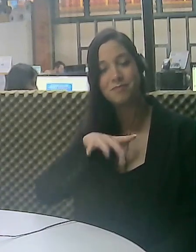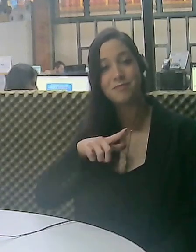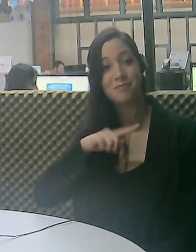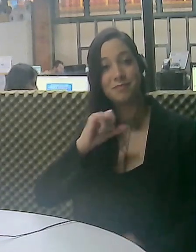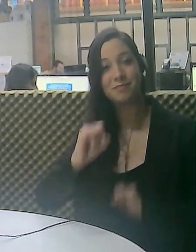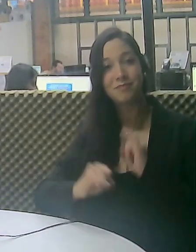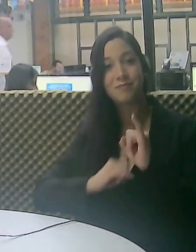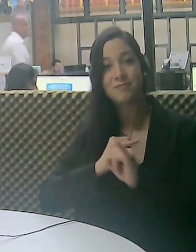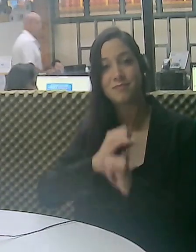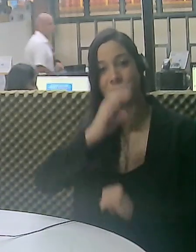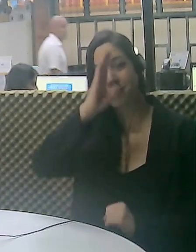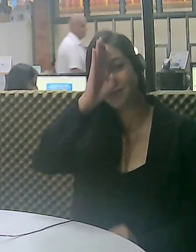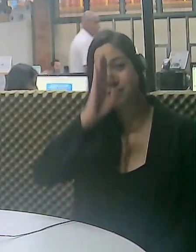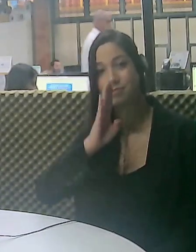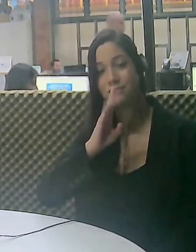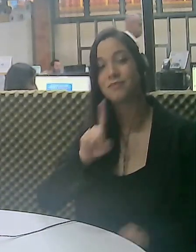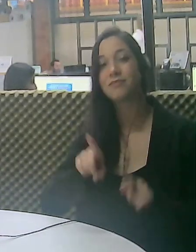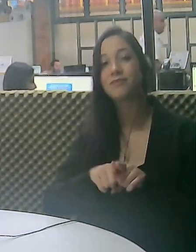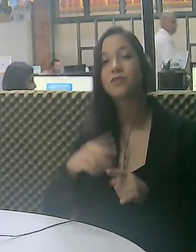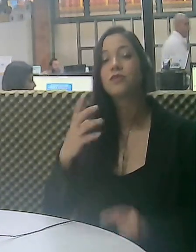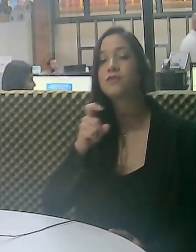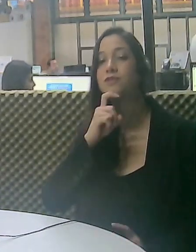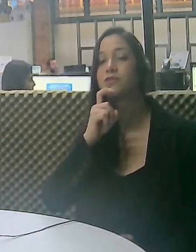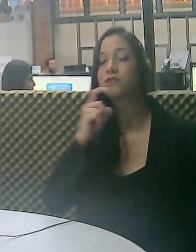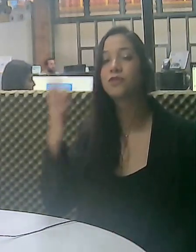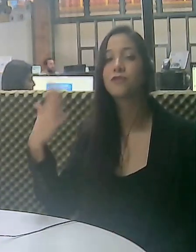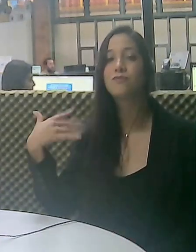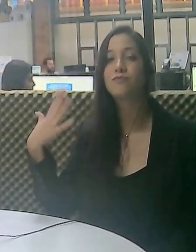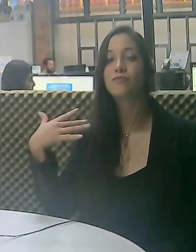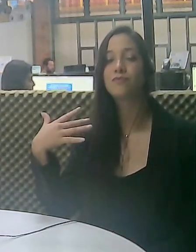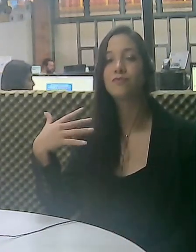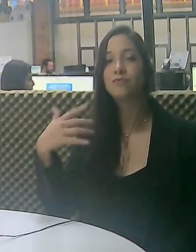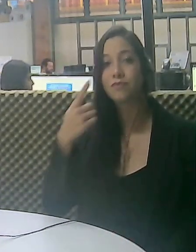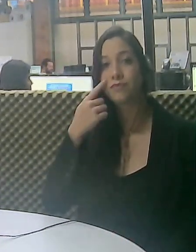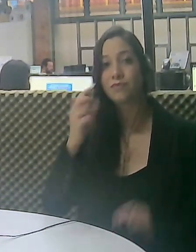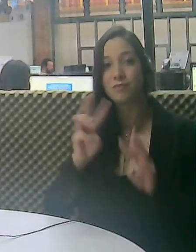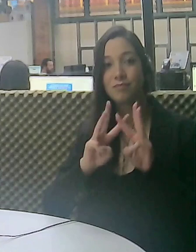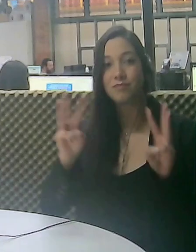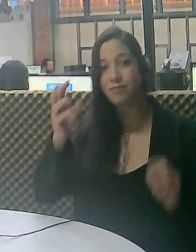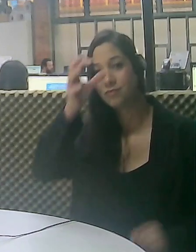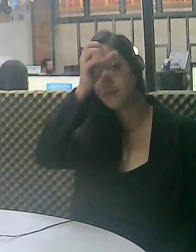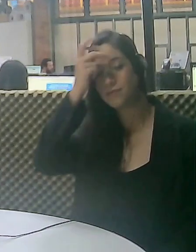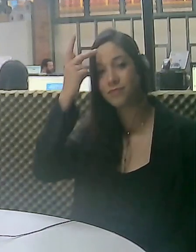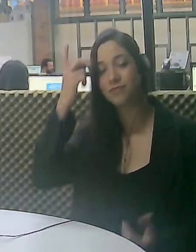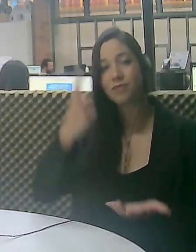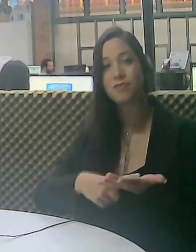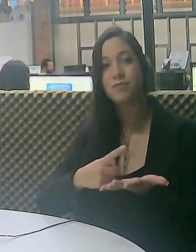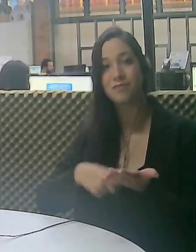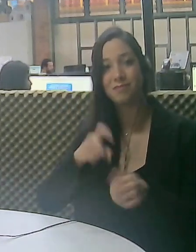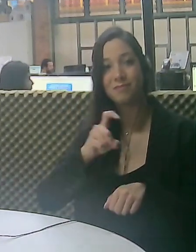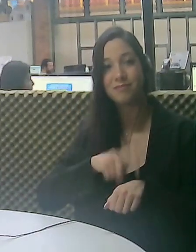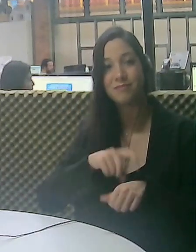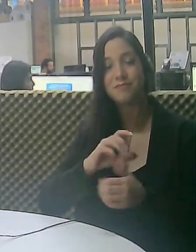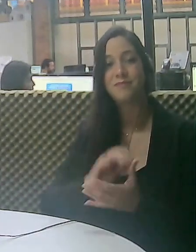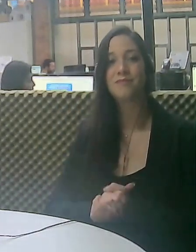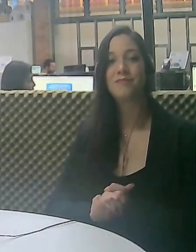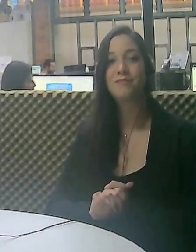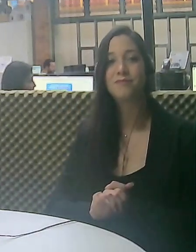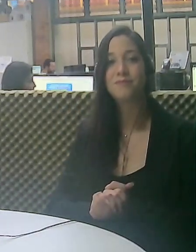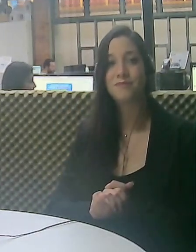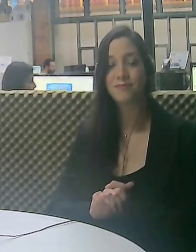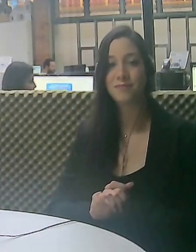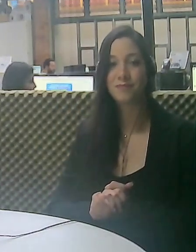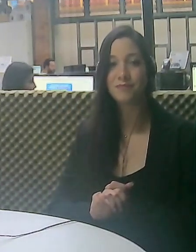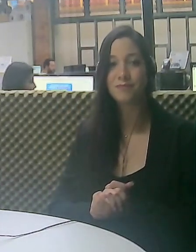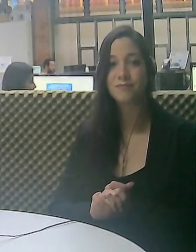à internet gratuita e ar-condicionado. Confira no portal da Prefeitura como agendar o seu horário.